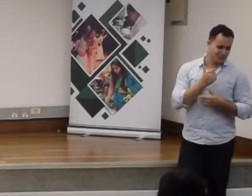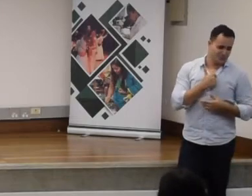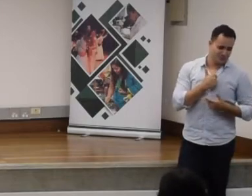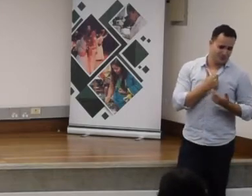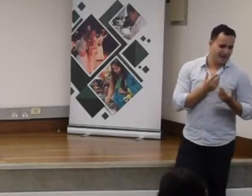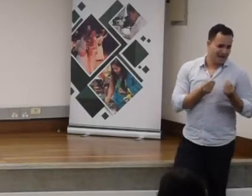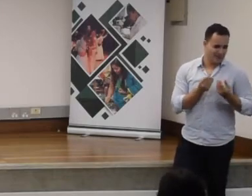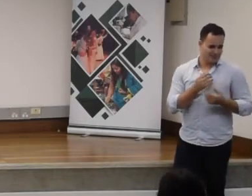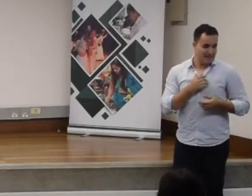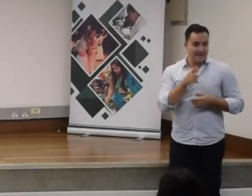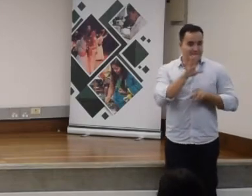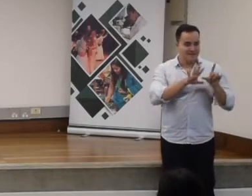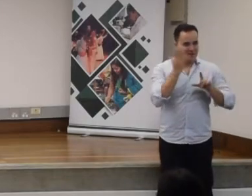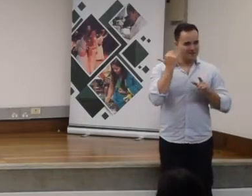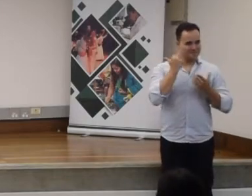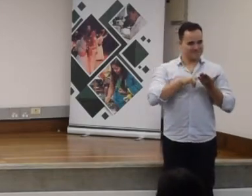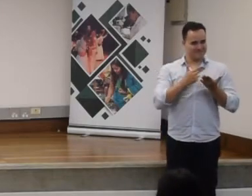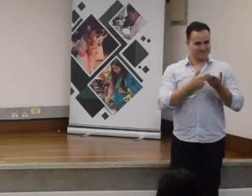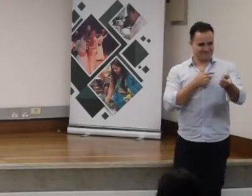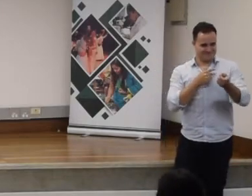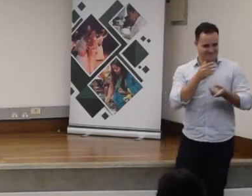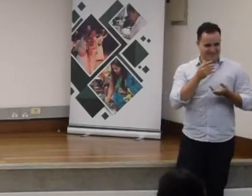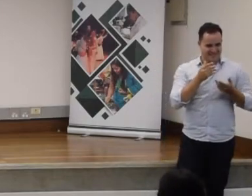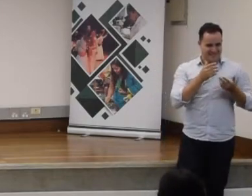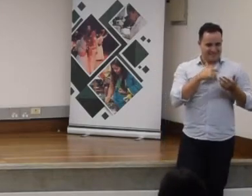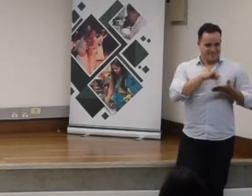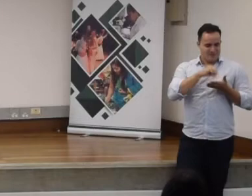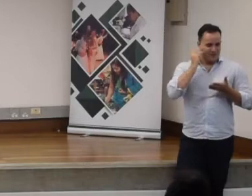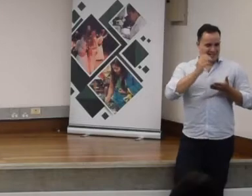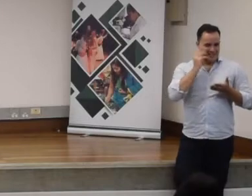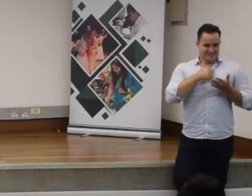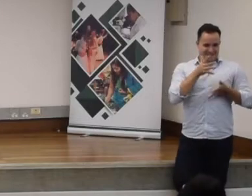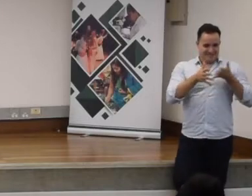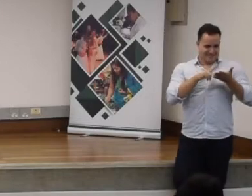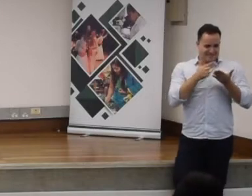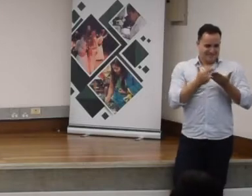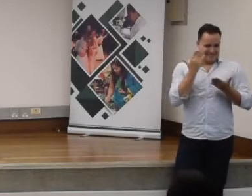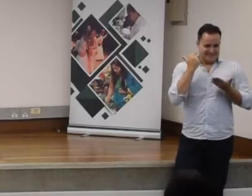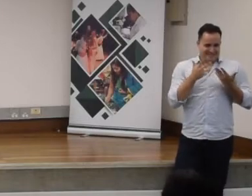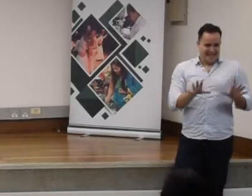femenina siempre es mayor que la masculina.